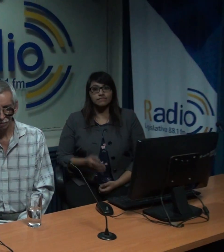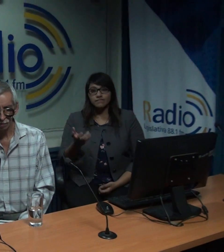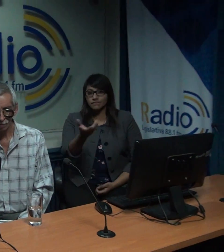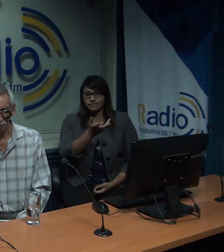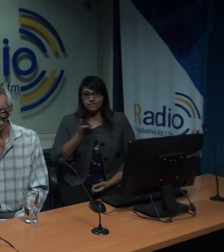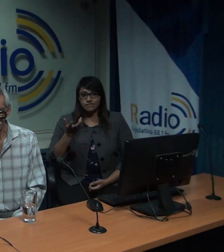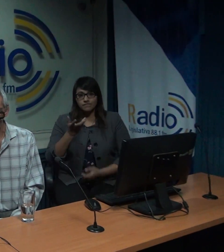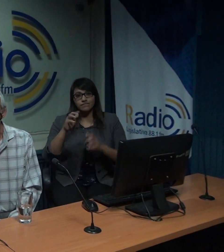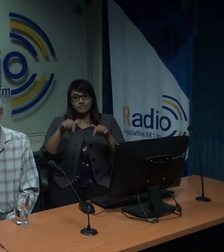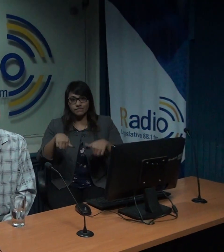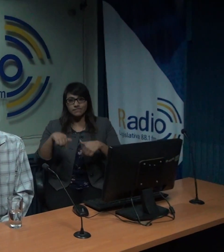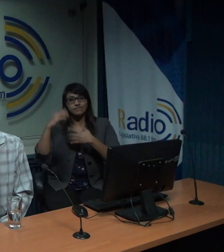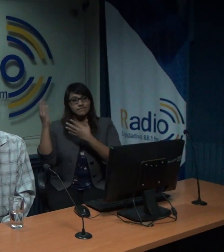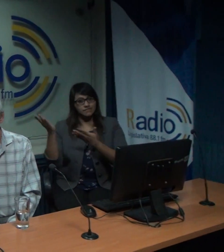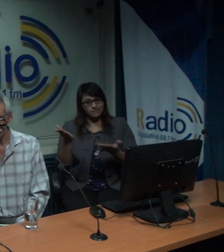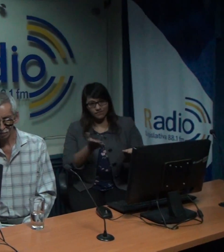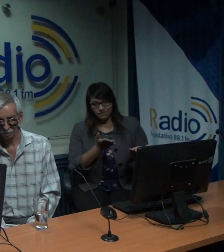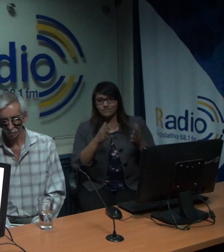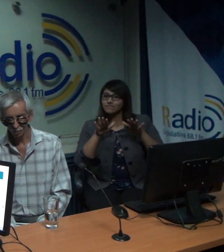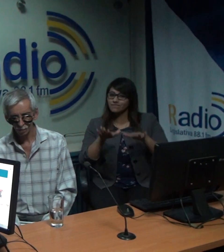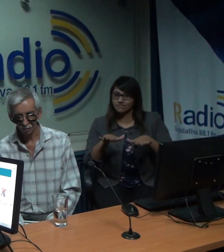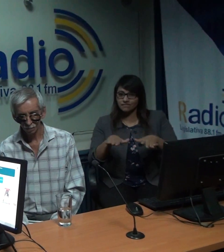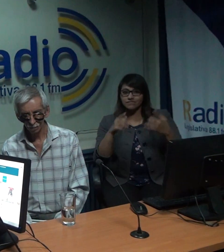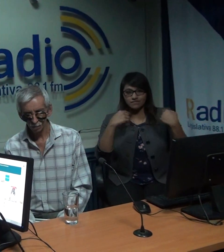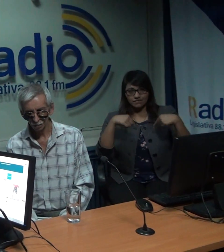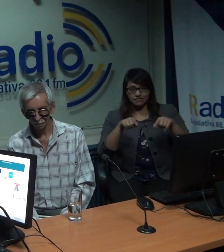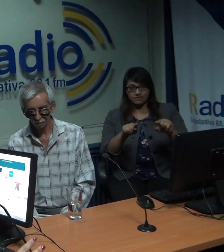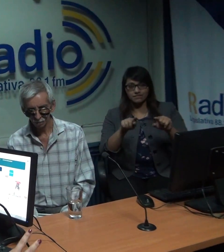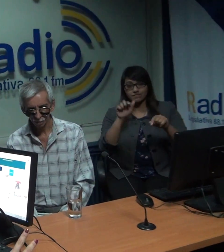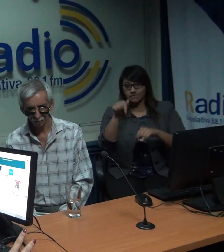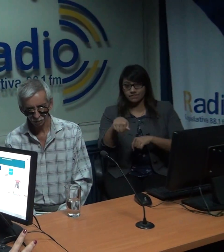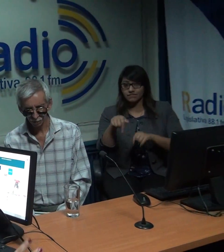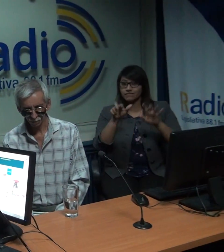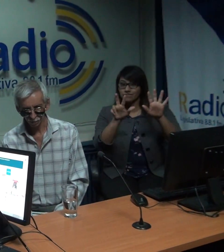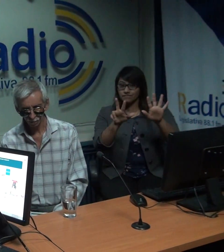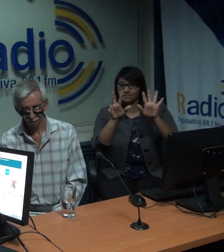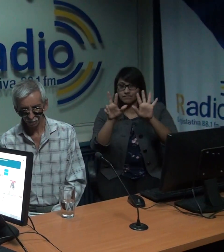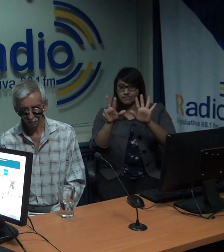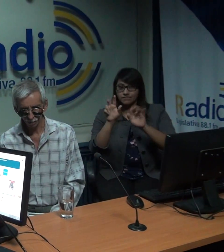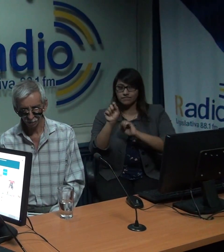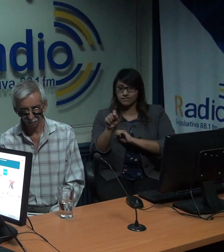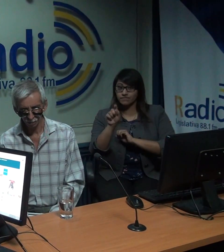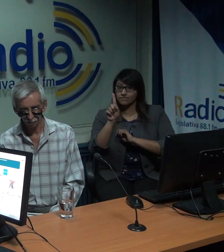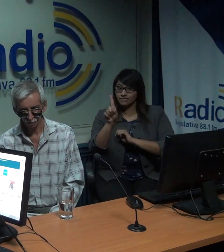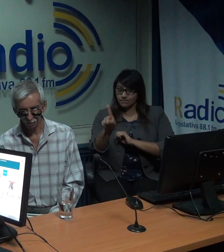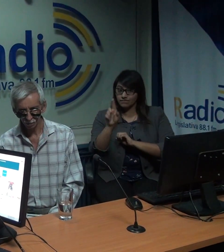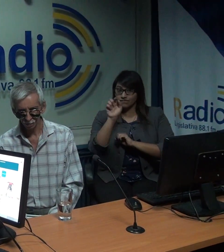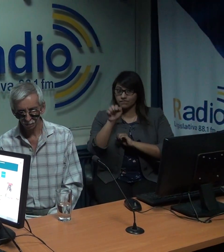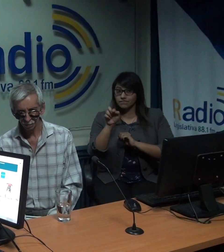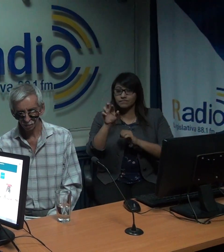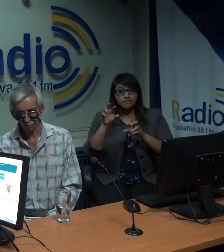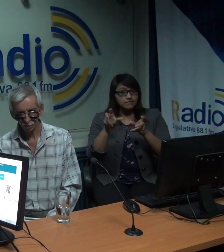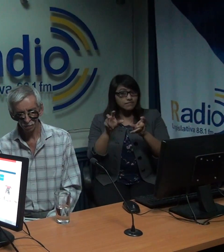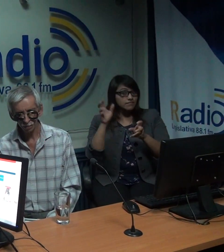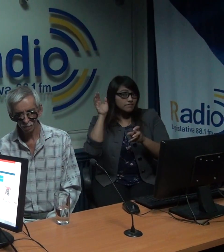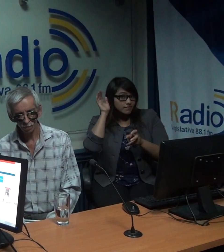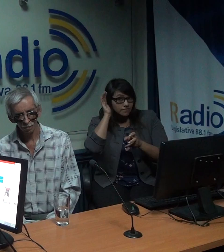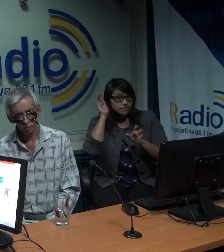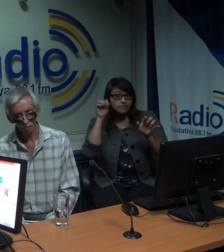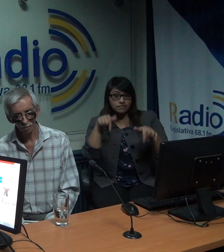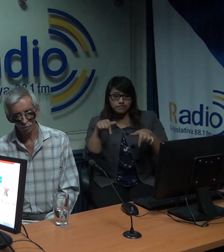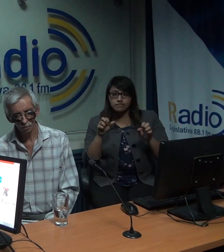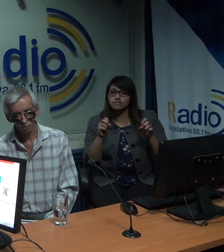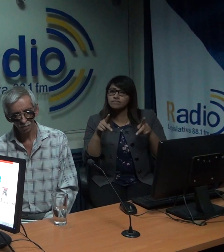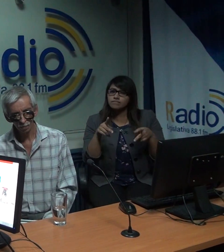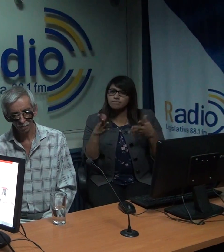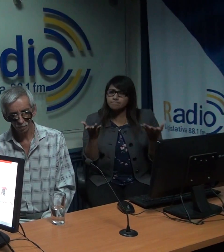Les damos la bienvenida, gracias por continuar en sintonía del 88.1 Radio. Hoy a través de este